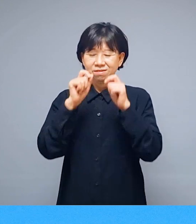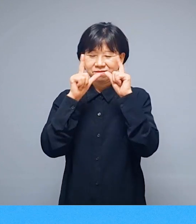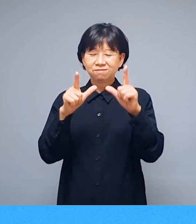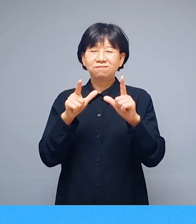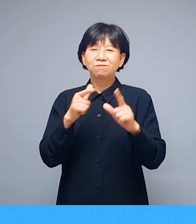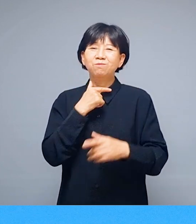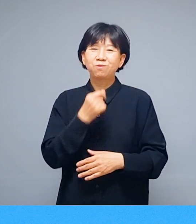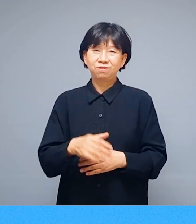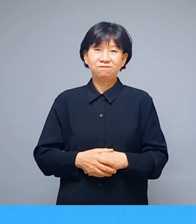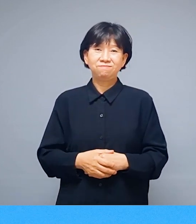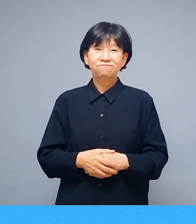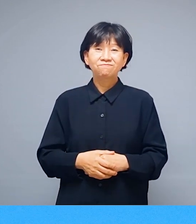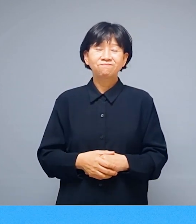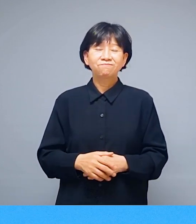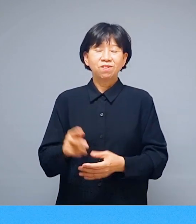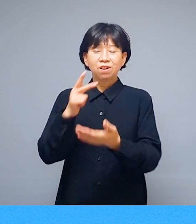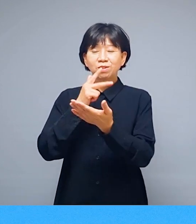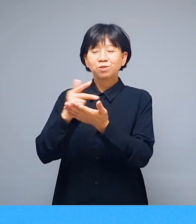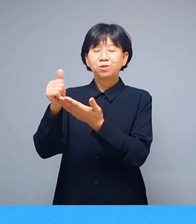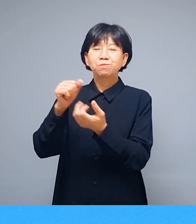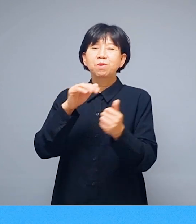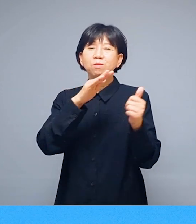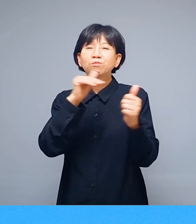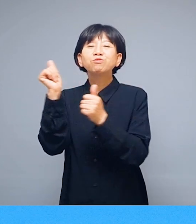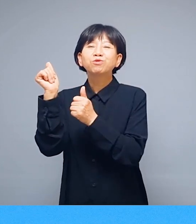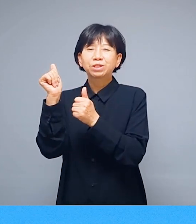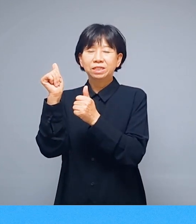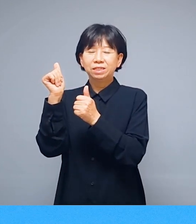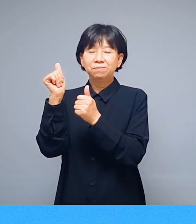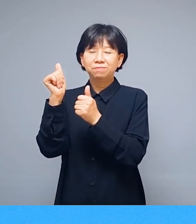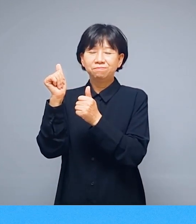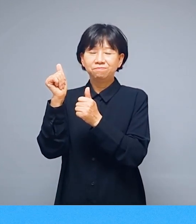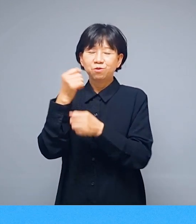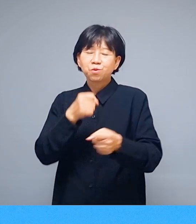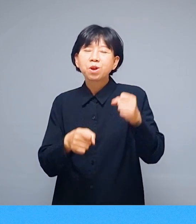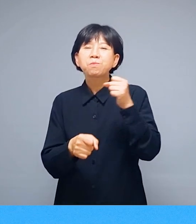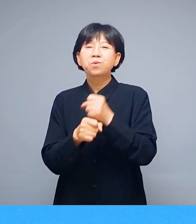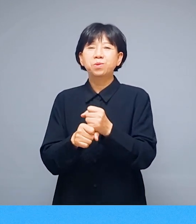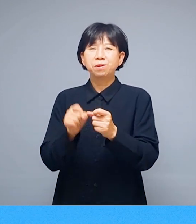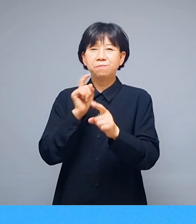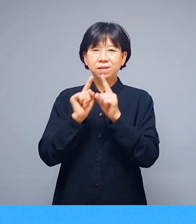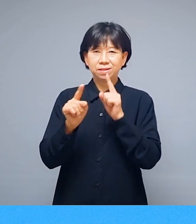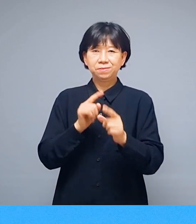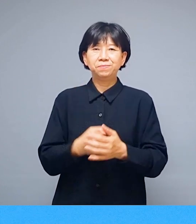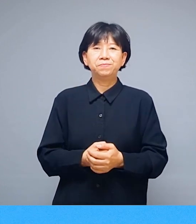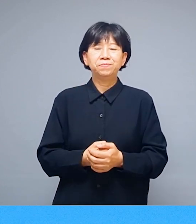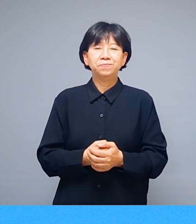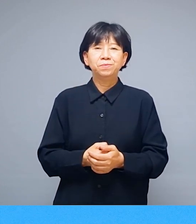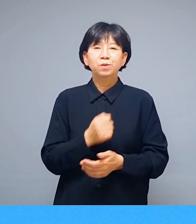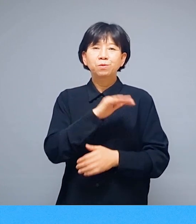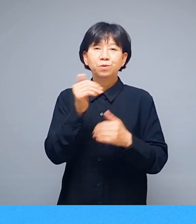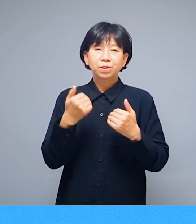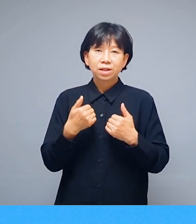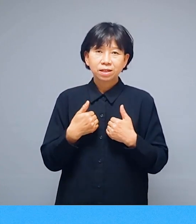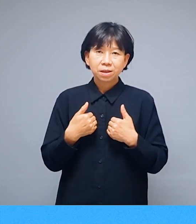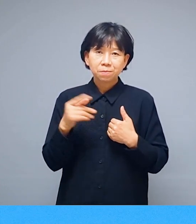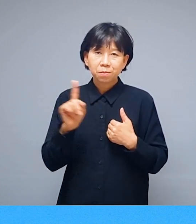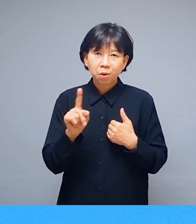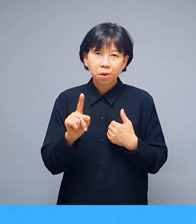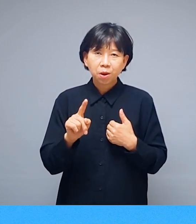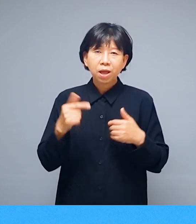깨어있기를 원한다면 주님의 부르심이 될 수 있는 회복의 말씀입니다. 우리에게 뭐라고 하신다고요?